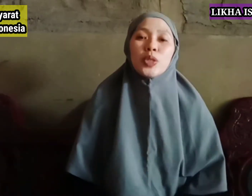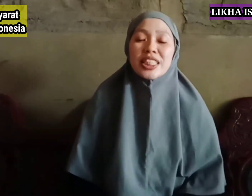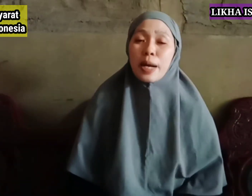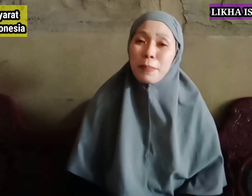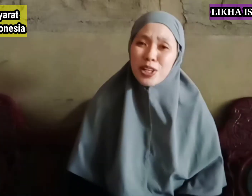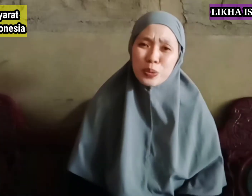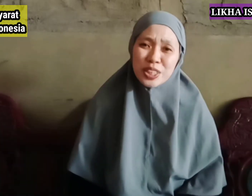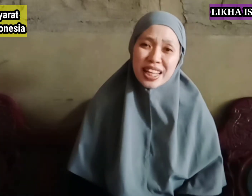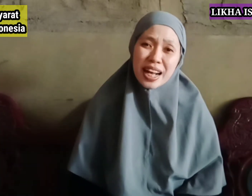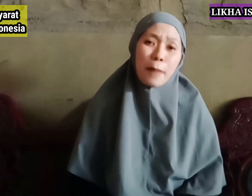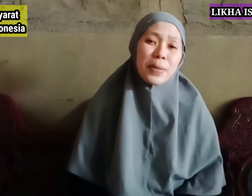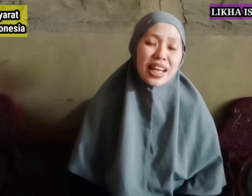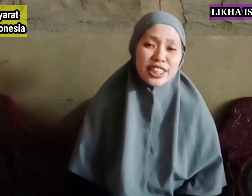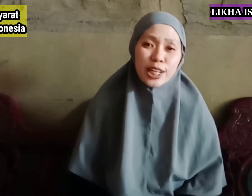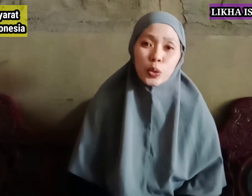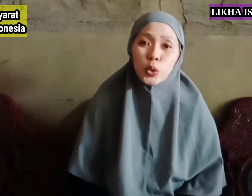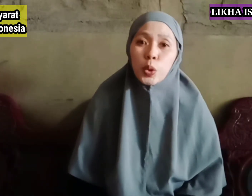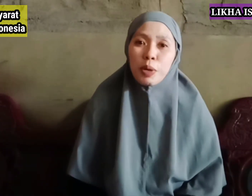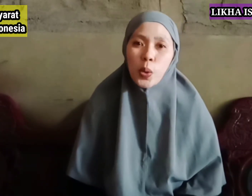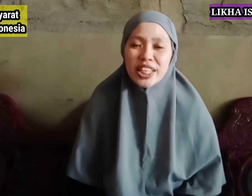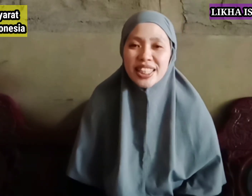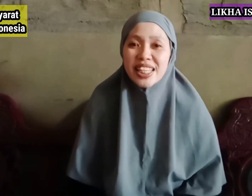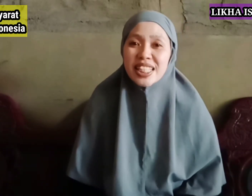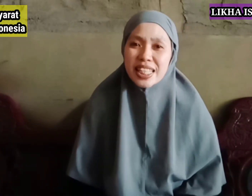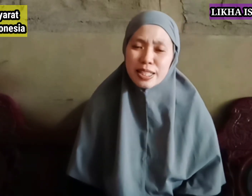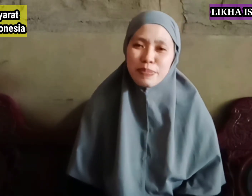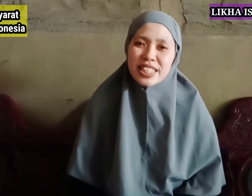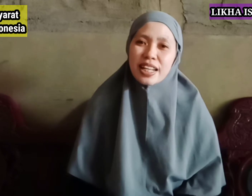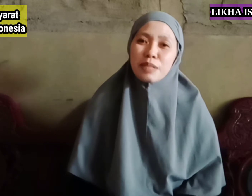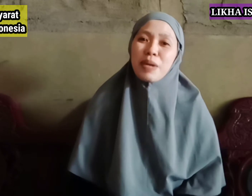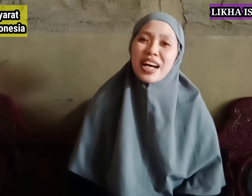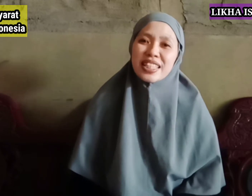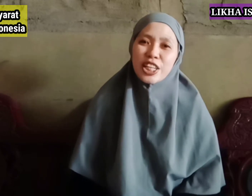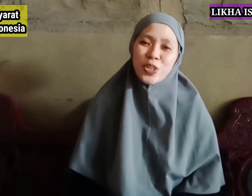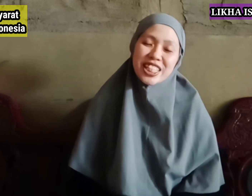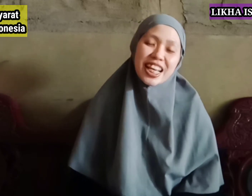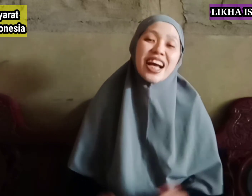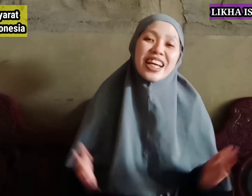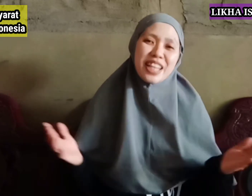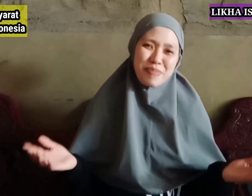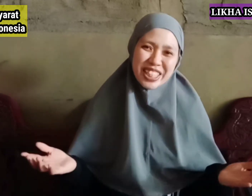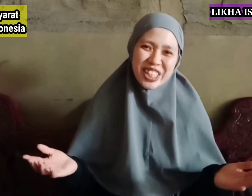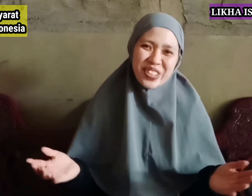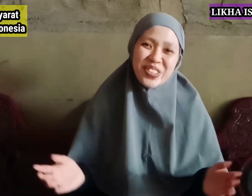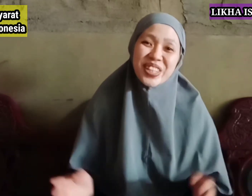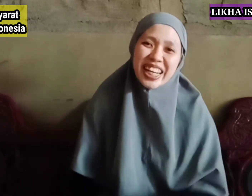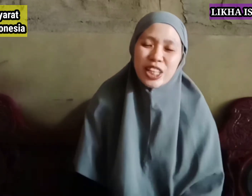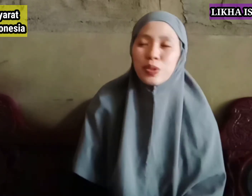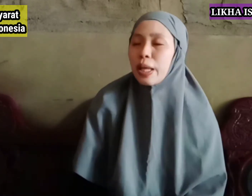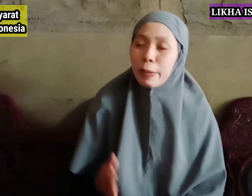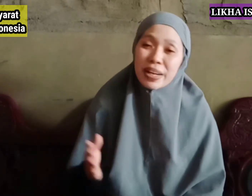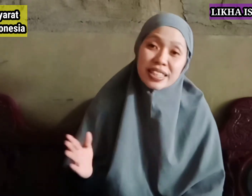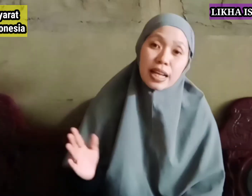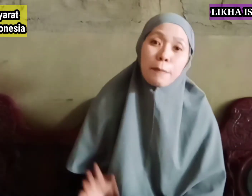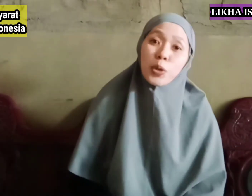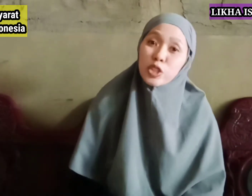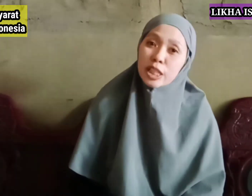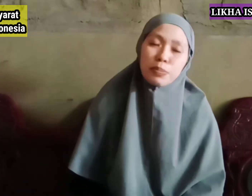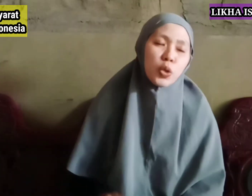sedang berusaha belajar untuk menguasai sistem isyarat bahasa Indonesia dan Bisindo juga gitu. Tapi masih dalam proses, belum